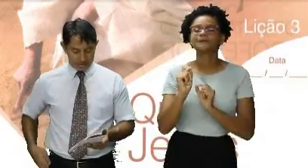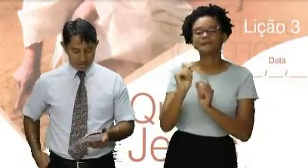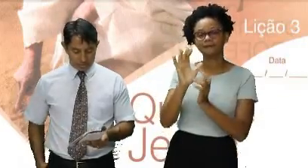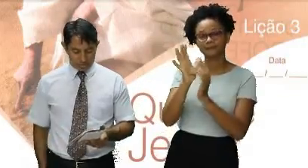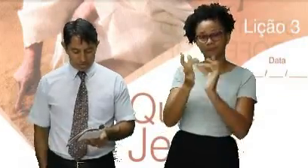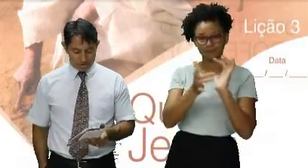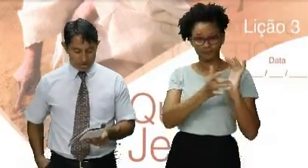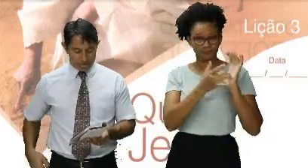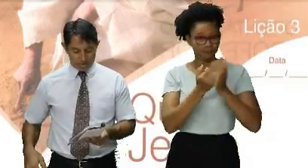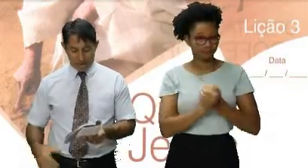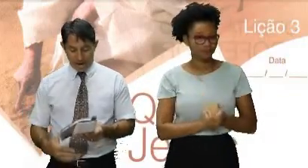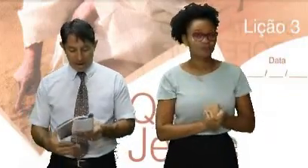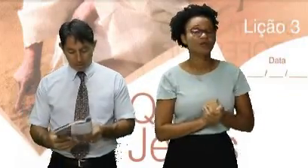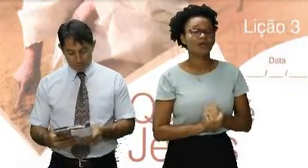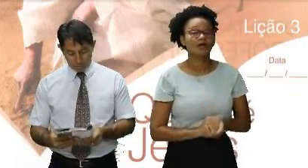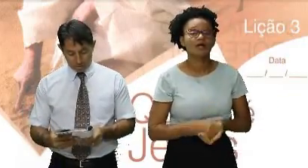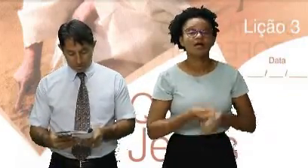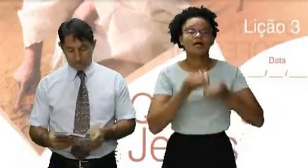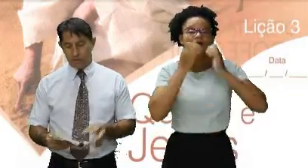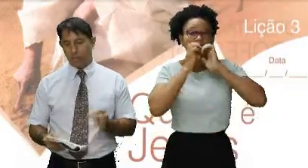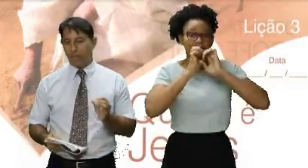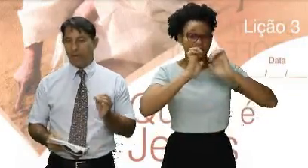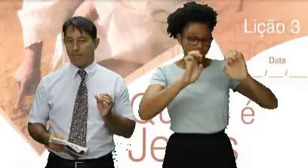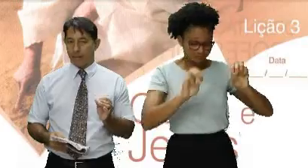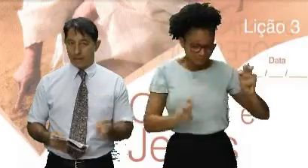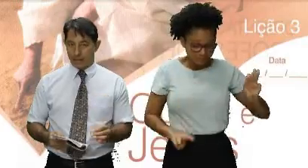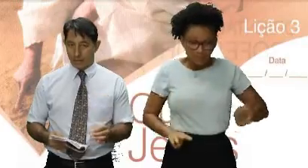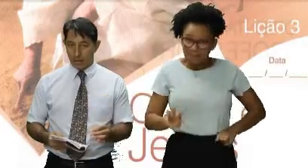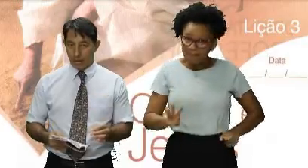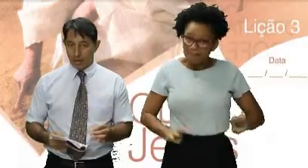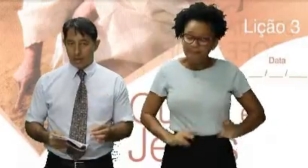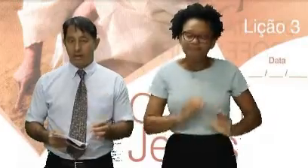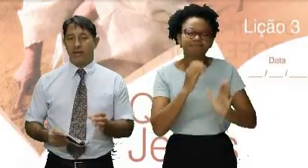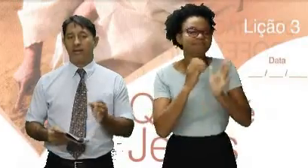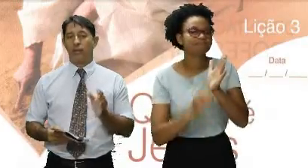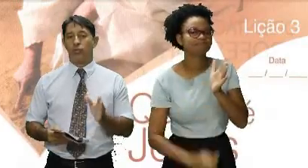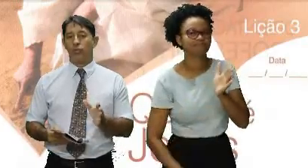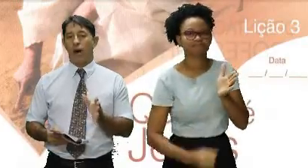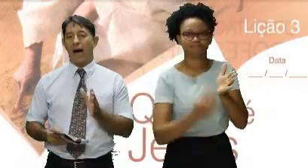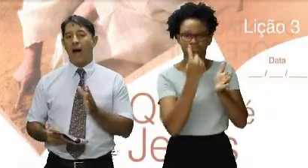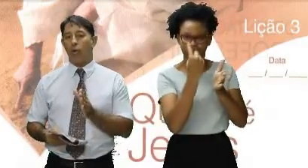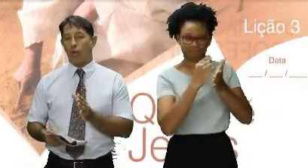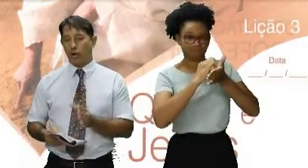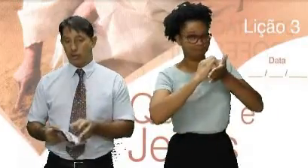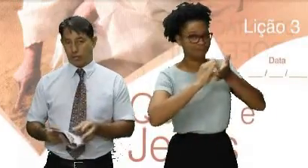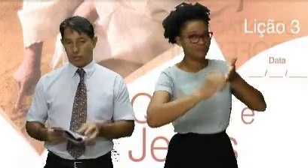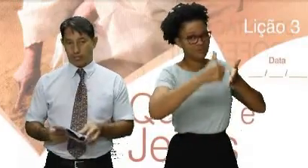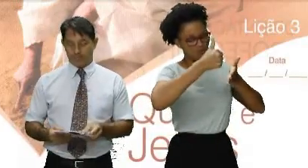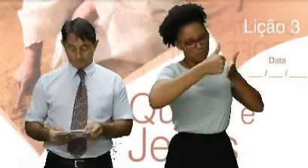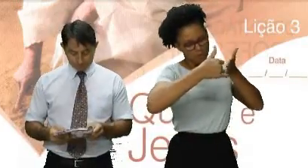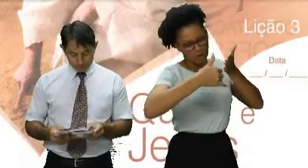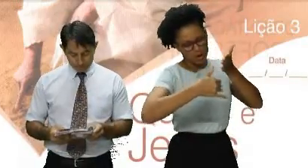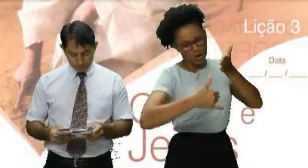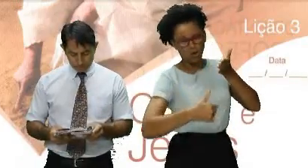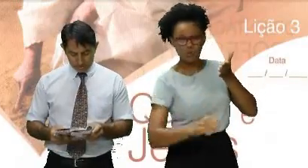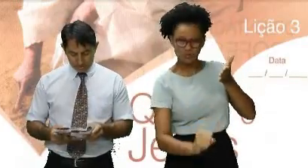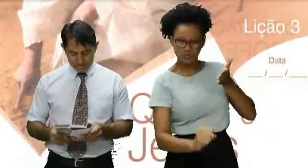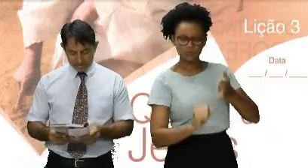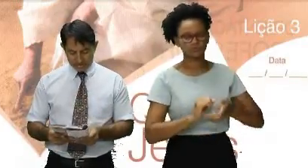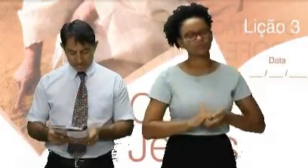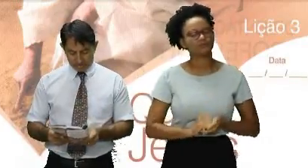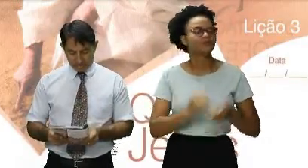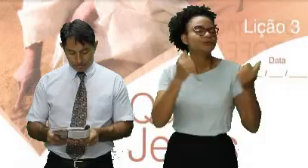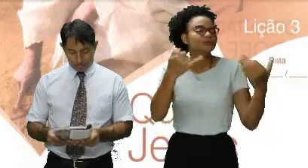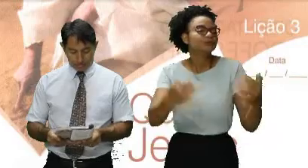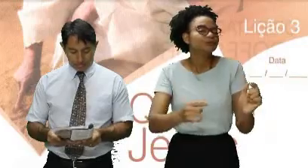Está escrito no Evangelho de Marcos, capítulo 1, de 1 a 8.